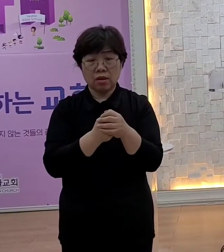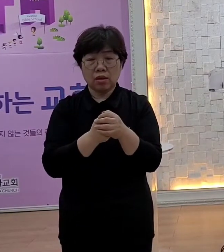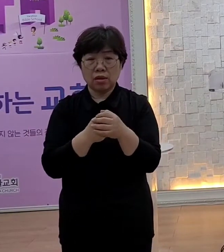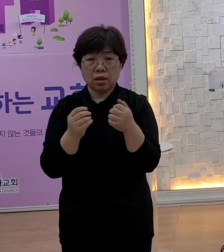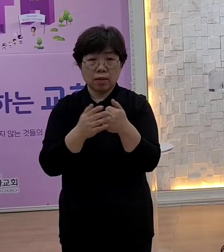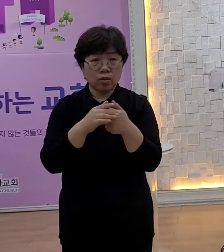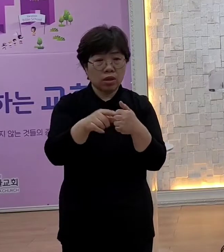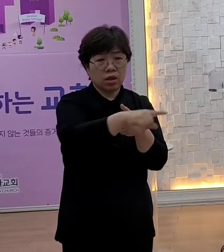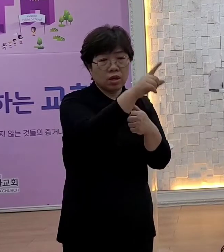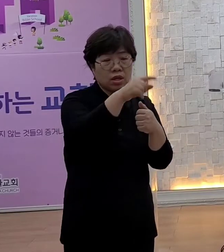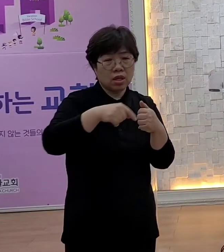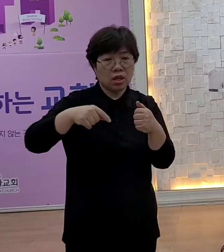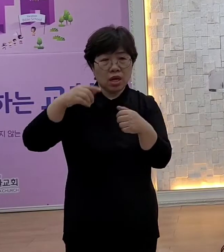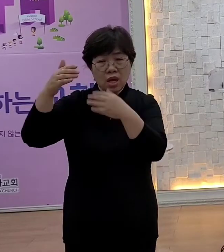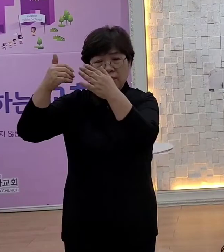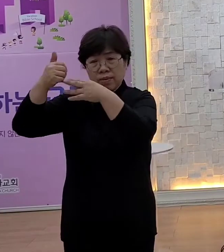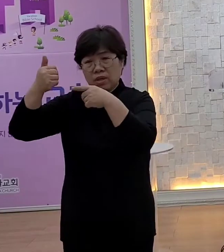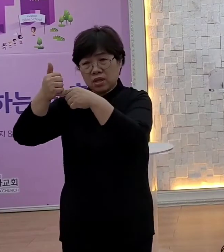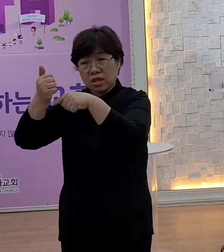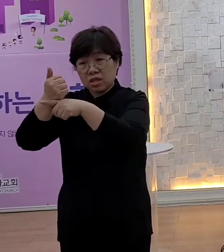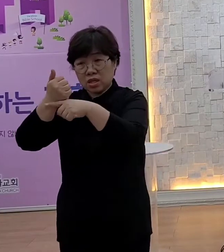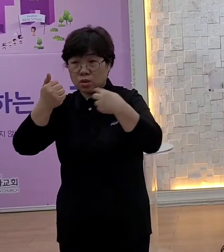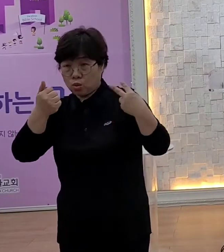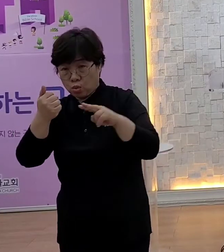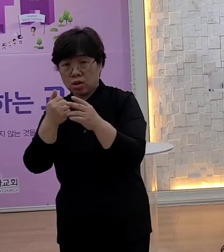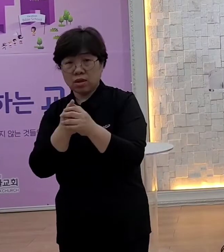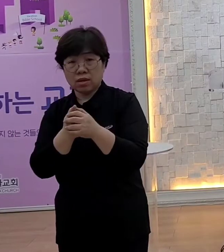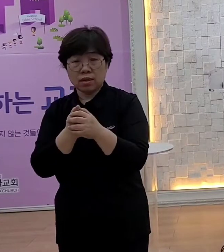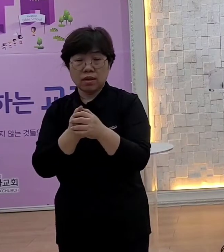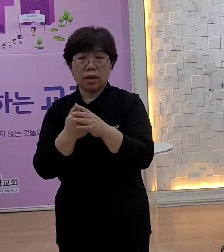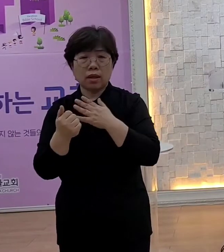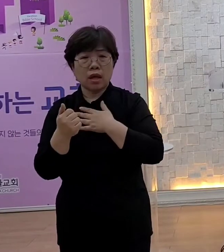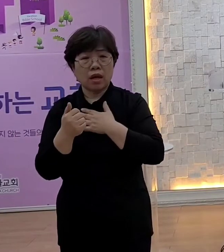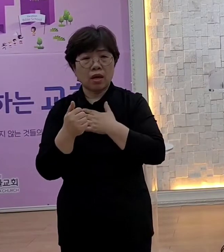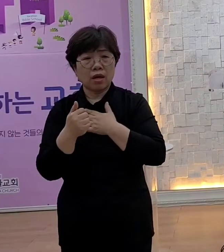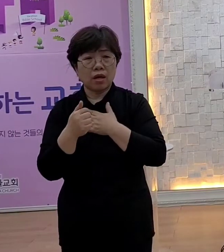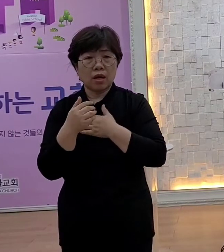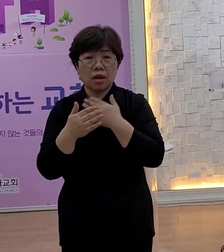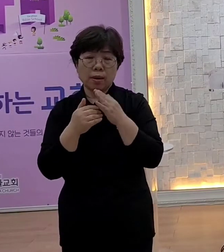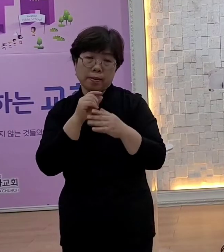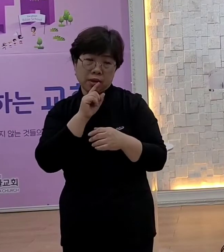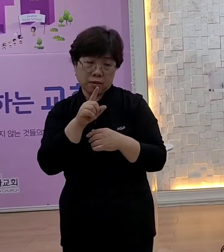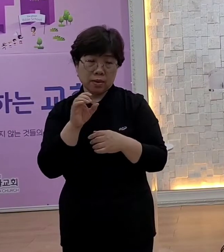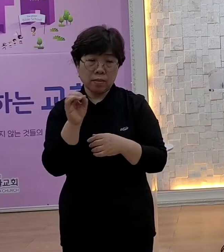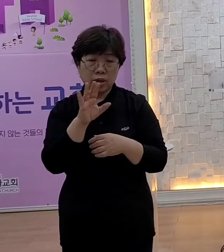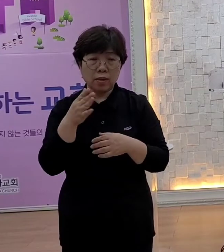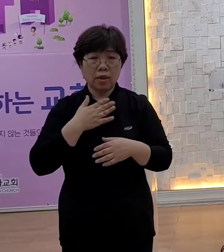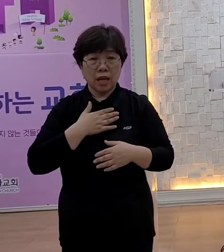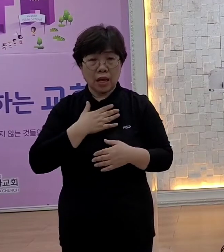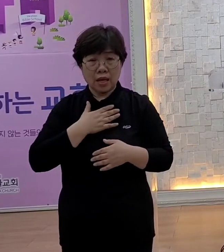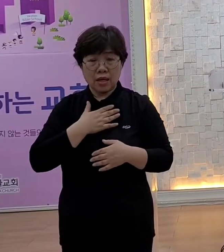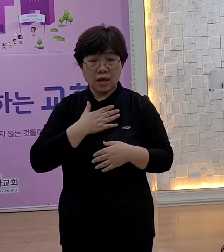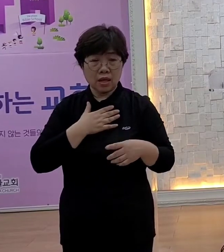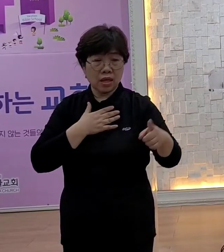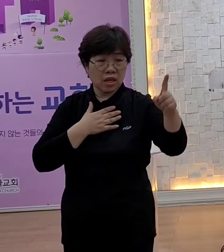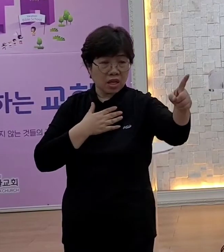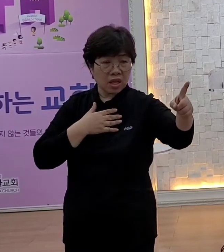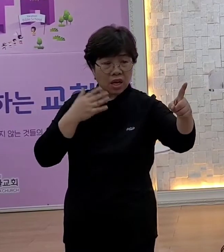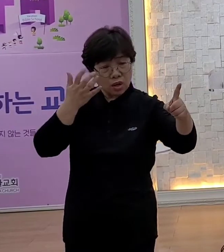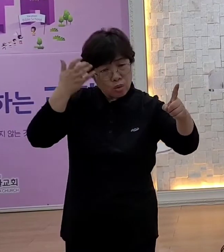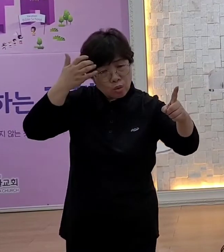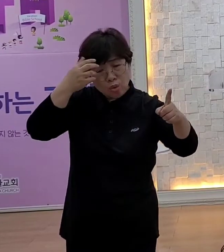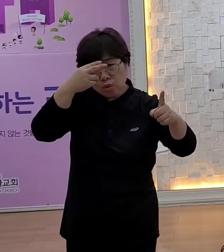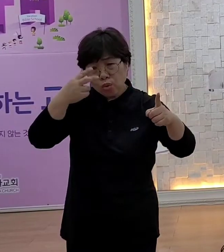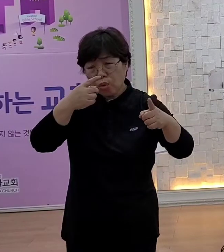있습니다. 즉 이게 무슨 말인가? 나는 하나님 말씀하십니다. 나는 이 한 영혼에